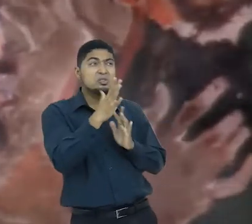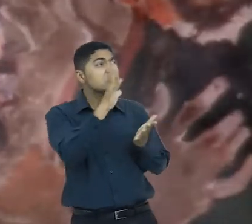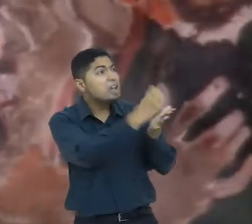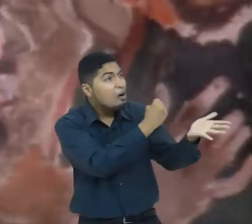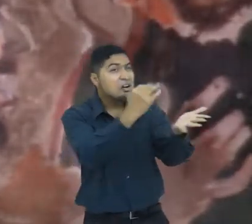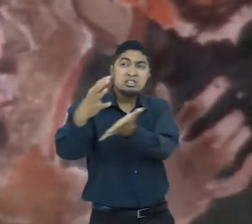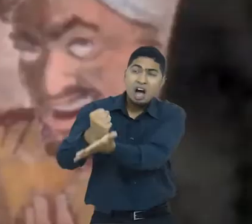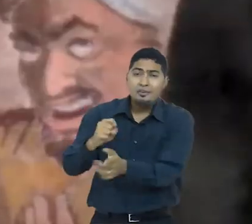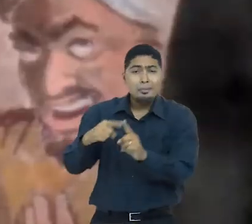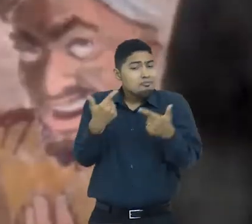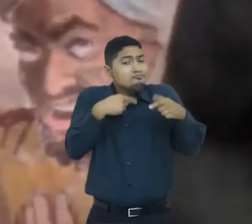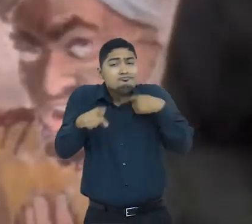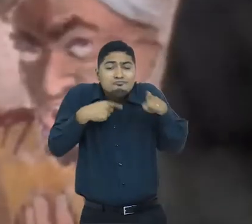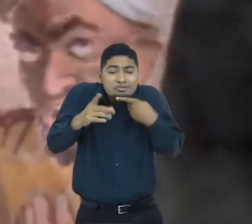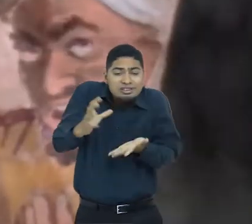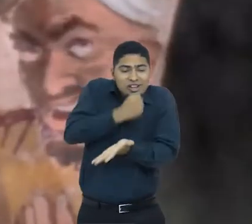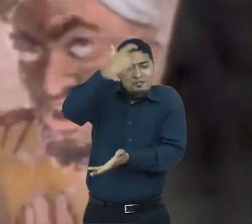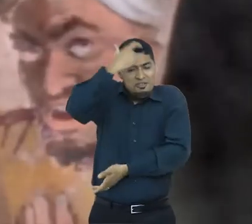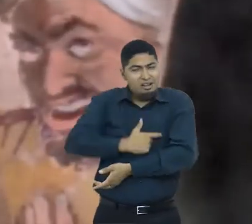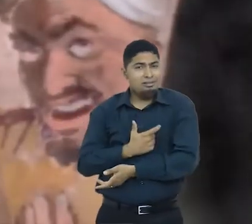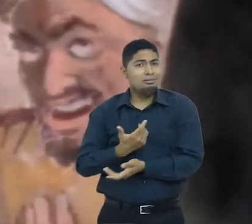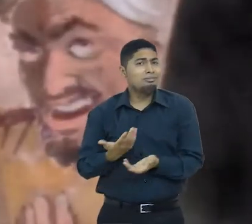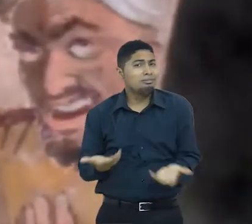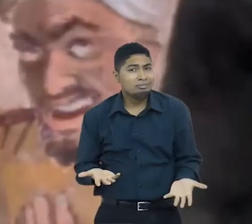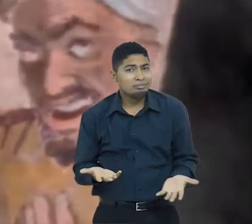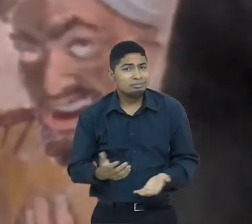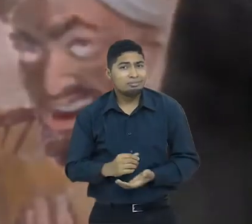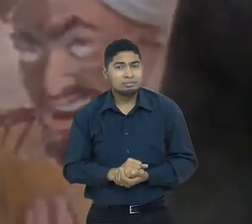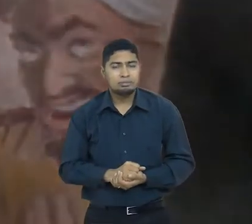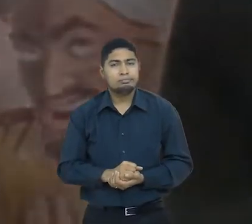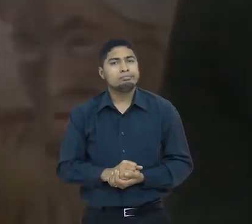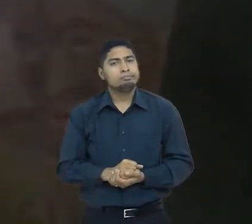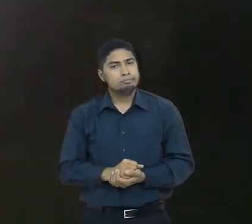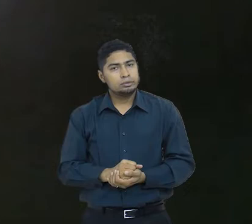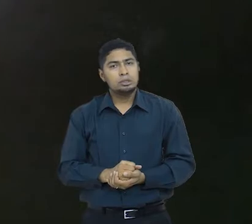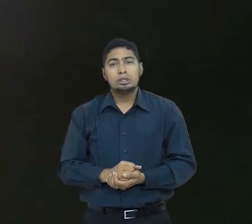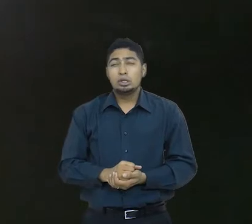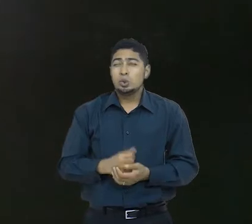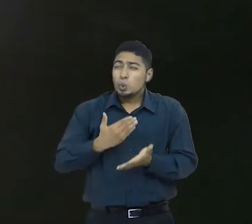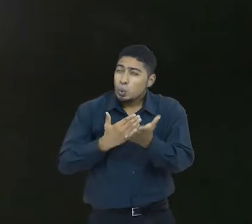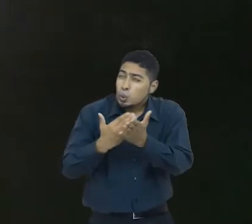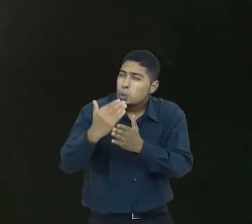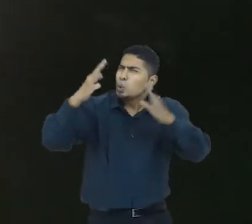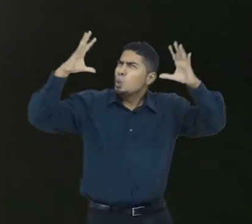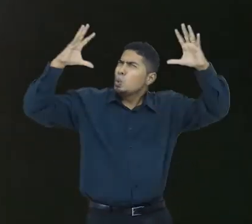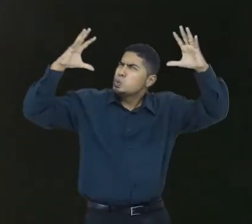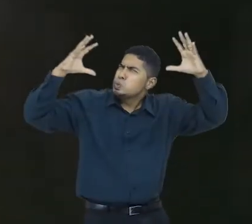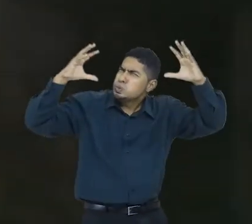ele salvou os outros, que então salve a si mesmo, se for de fato Cristo, o escolhido de Deus. Então uma grande